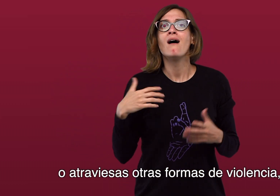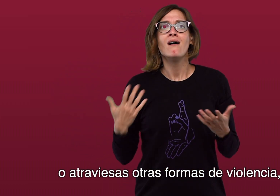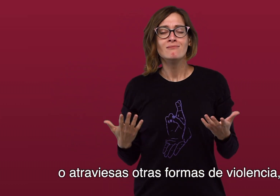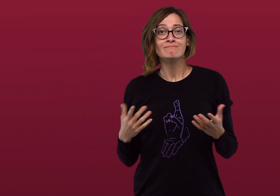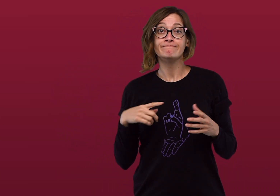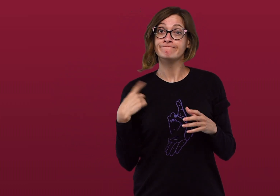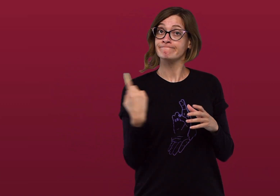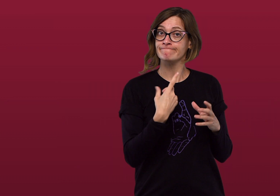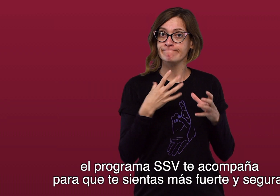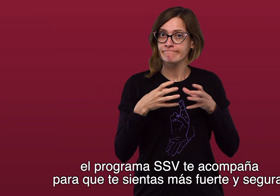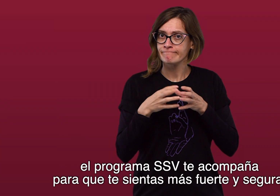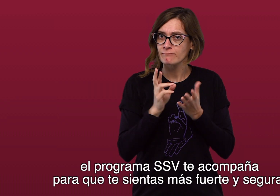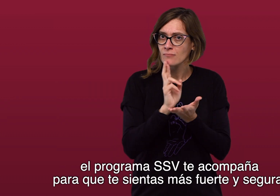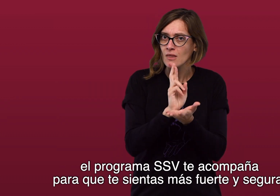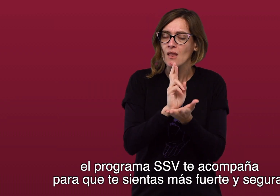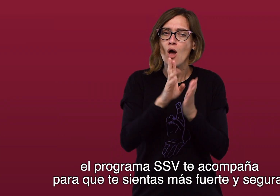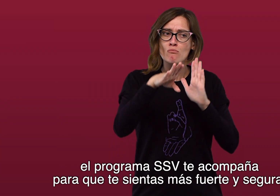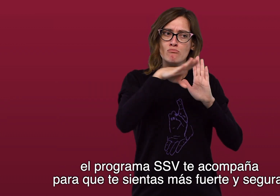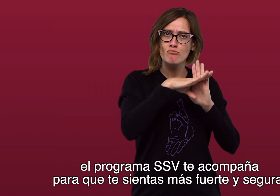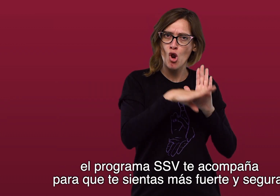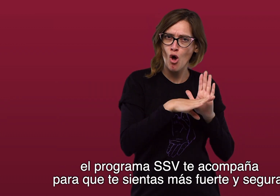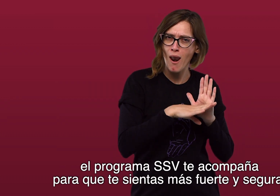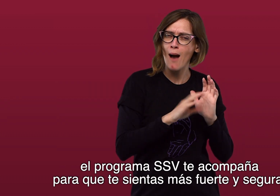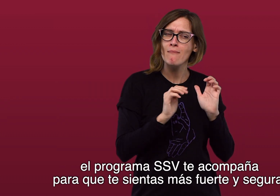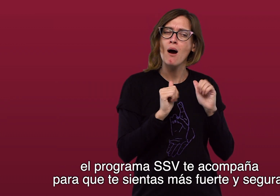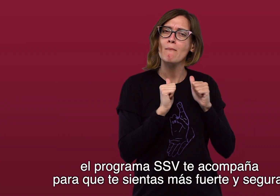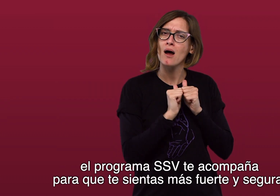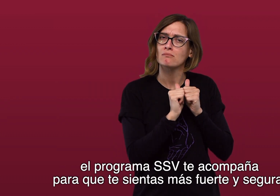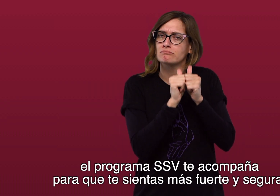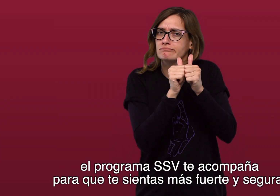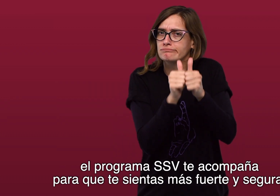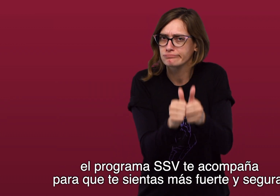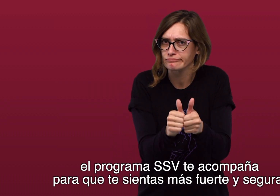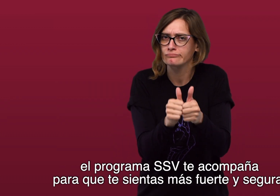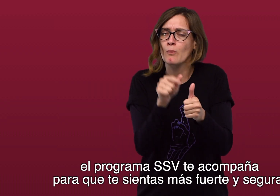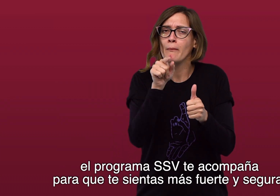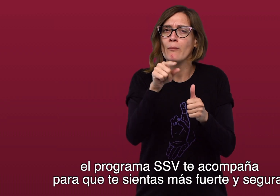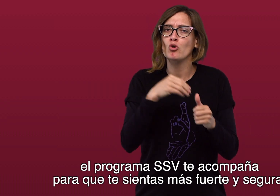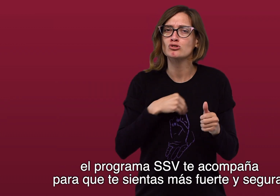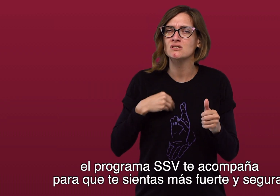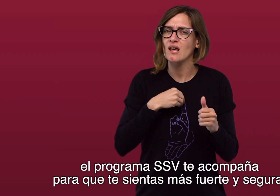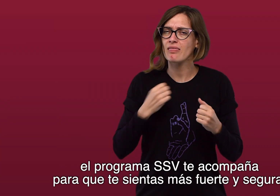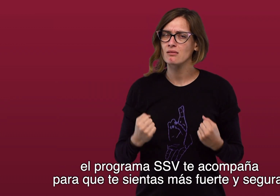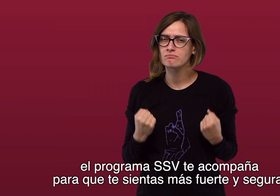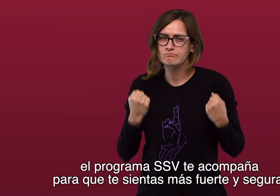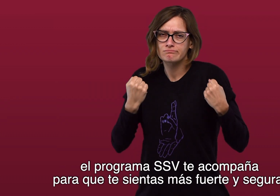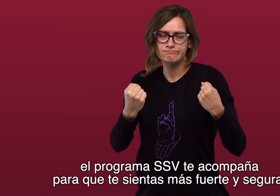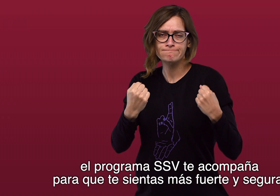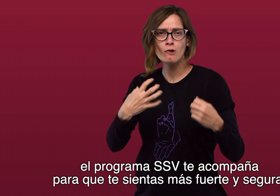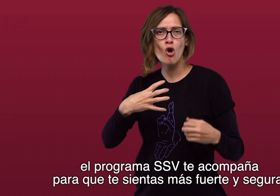el programa Sorda Sin Violencia te acompaña para que te sientas más fuerte y segura